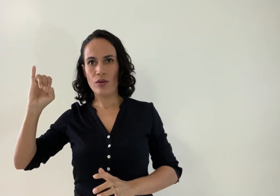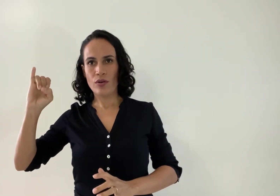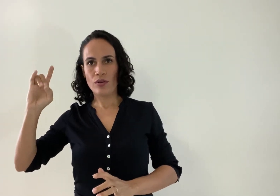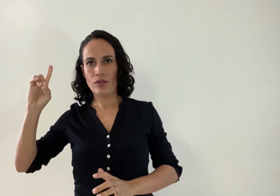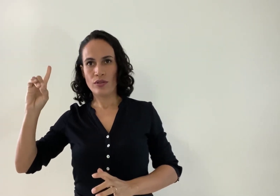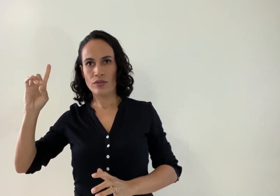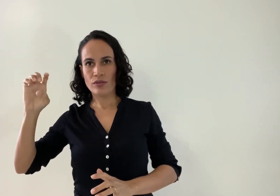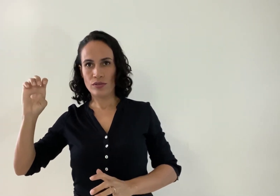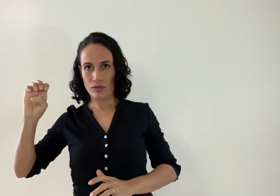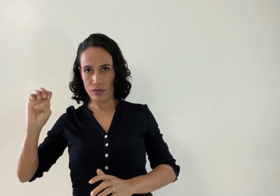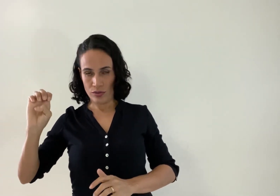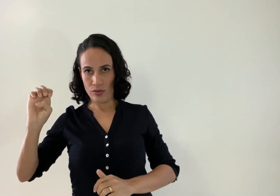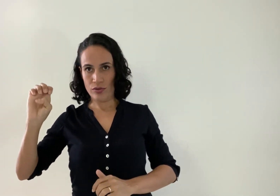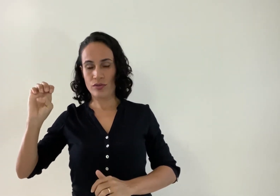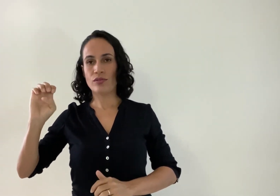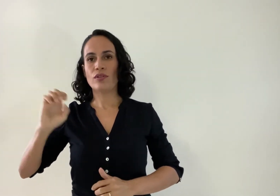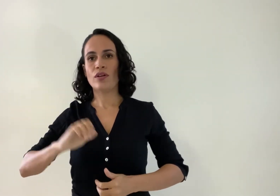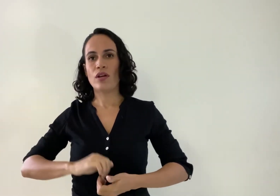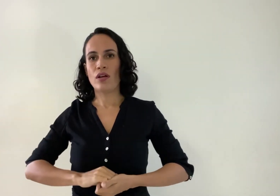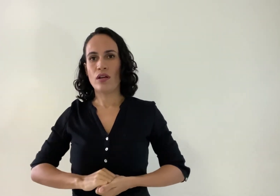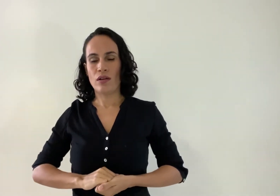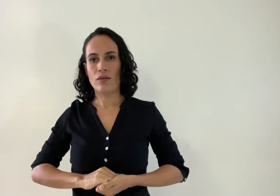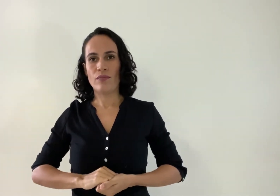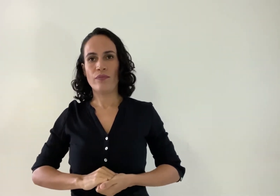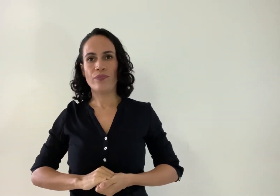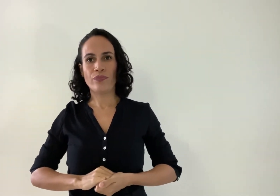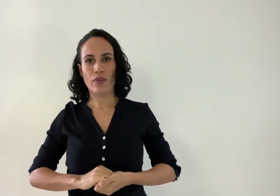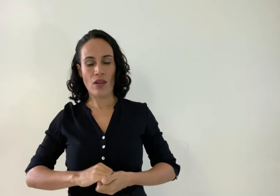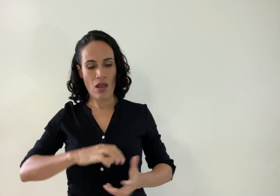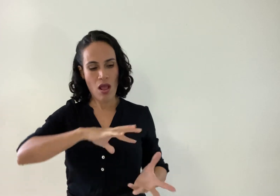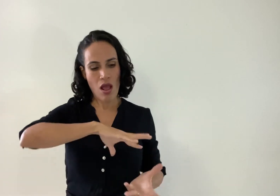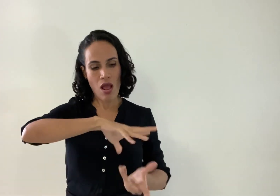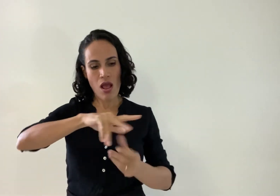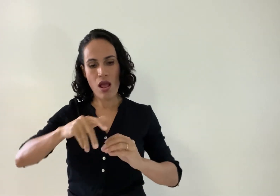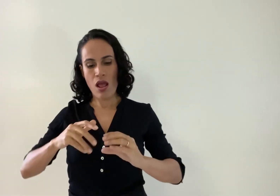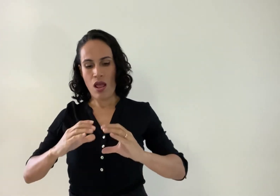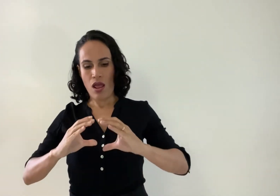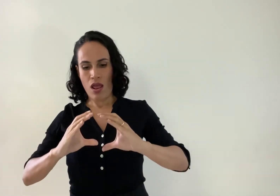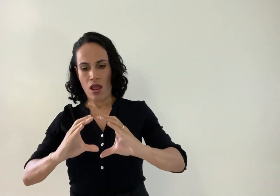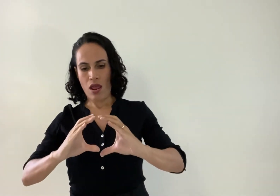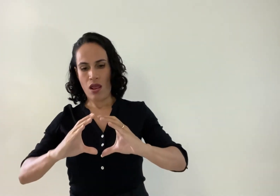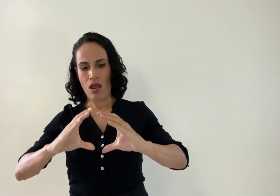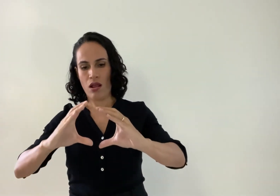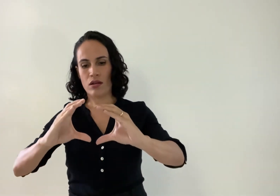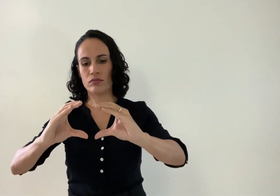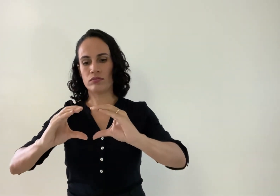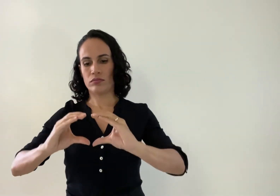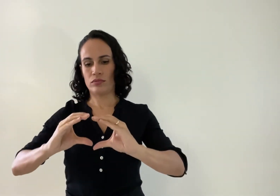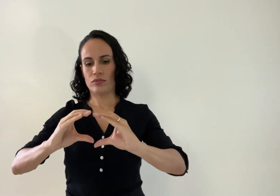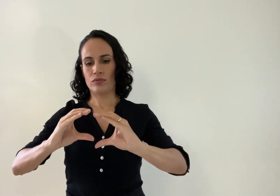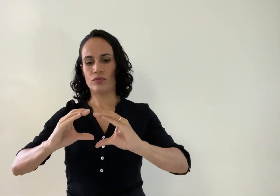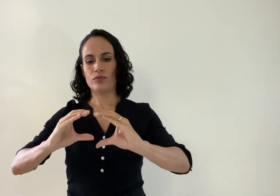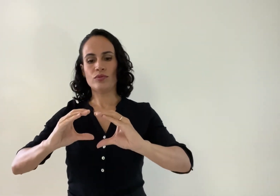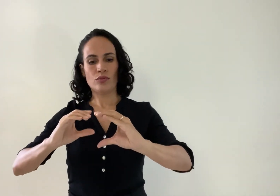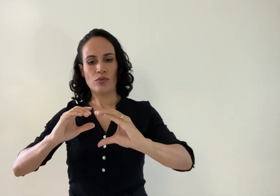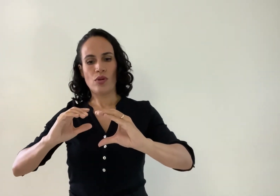dos polos. A Terra não tem a mesma circunferência, considerando a linha do Equador e considerando o meridiano